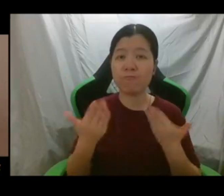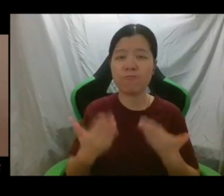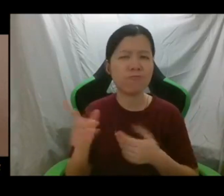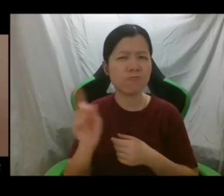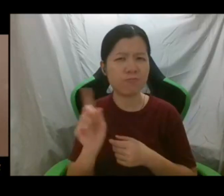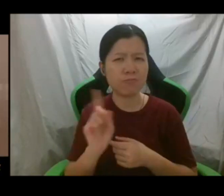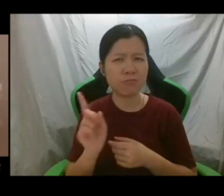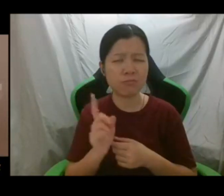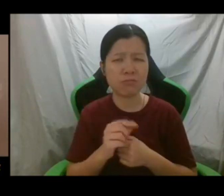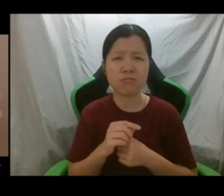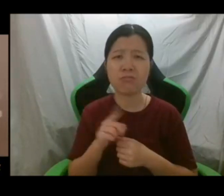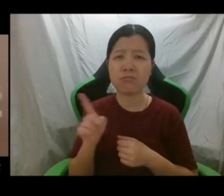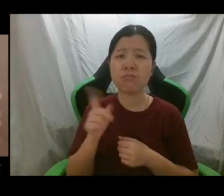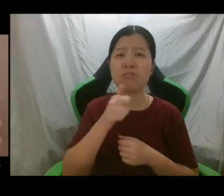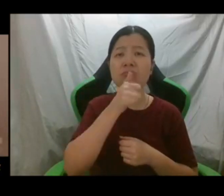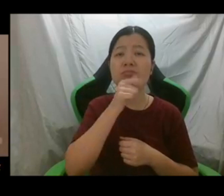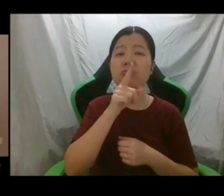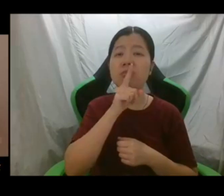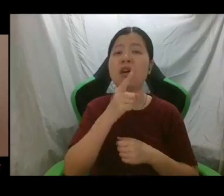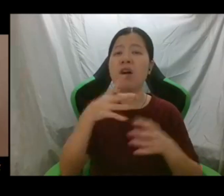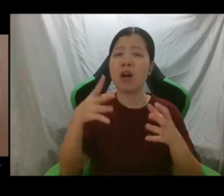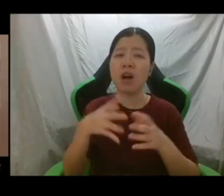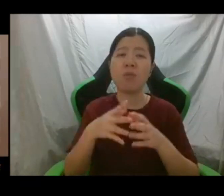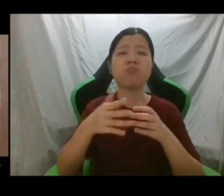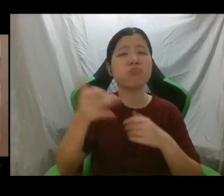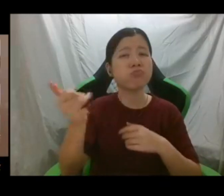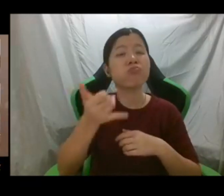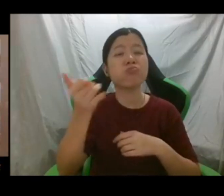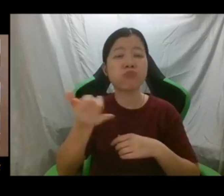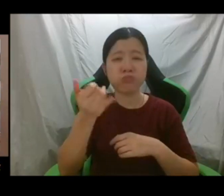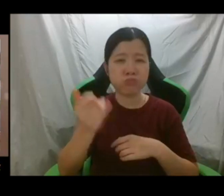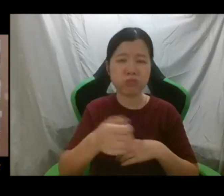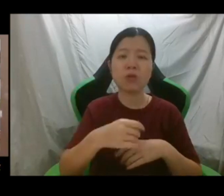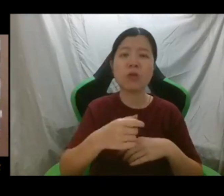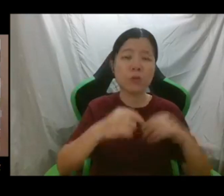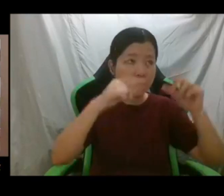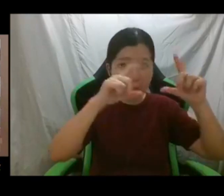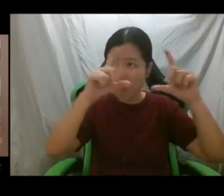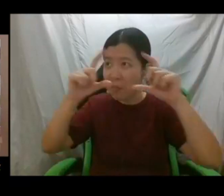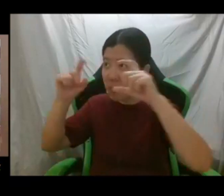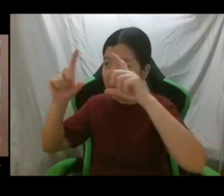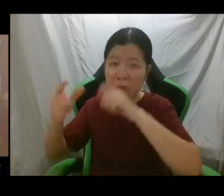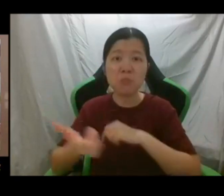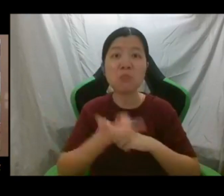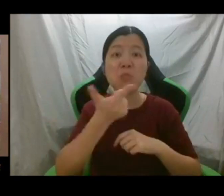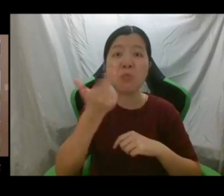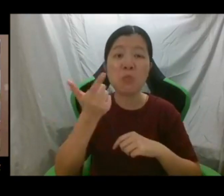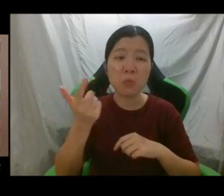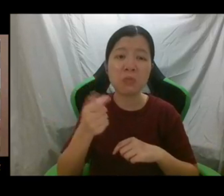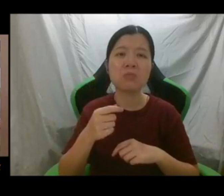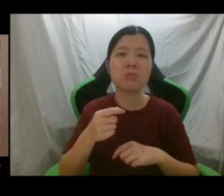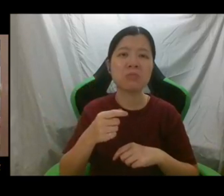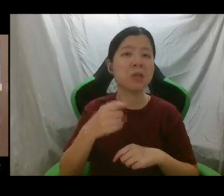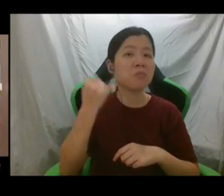呢，我同爸爸媽媽出街，影咗好多相啊。我最鍾意就係